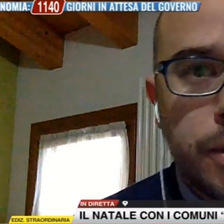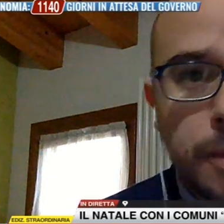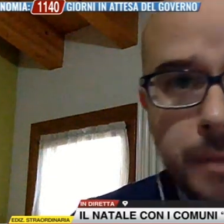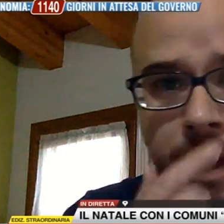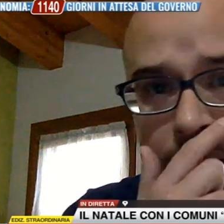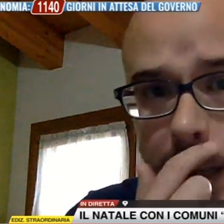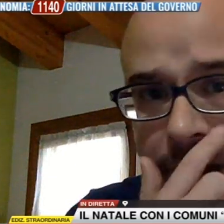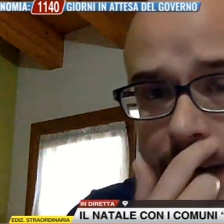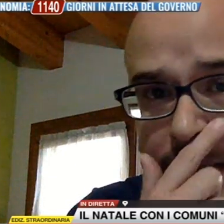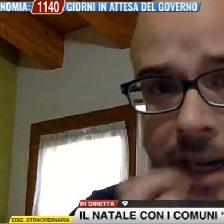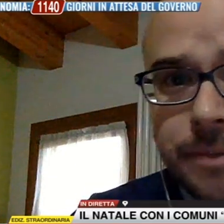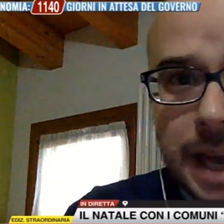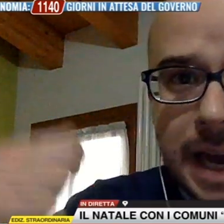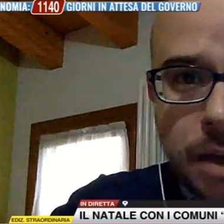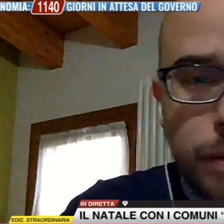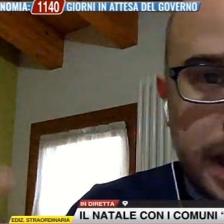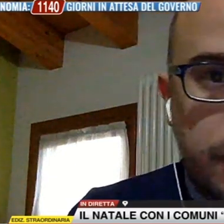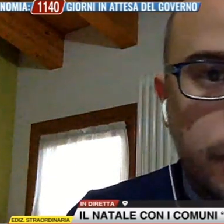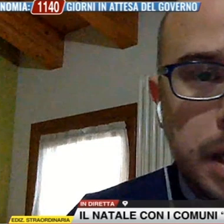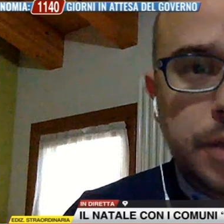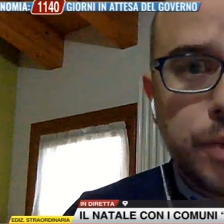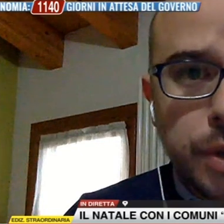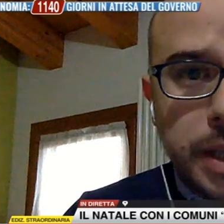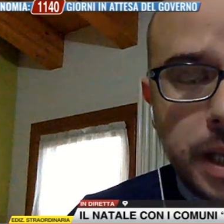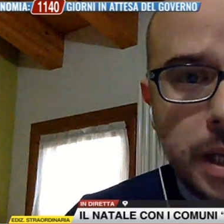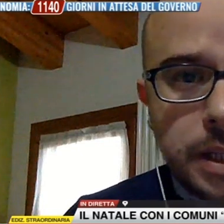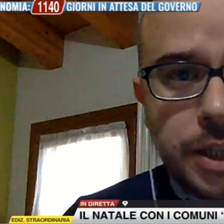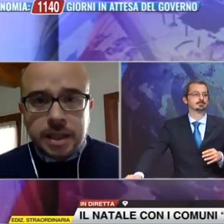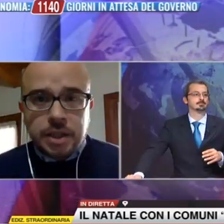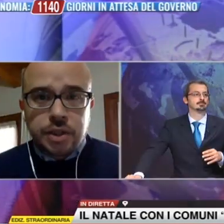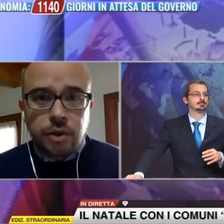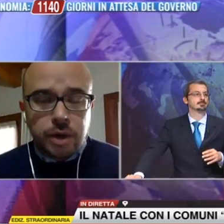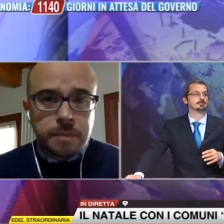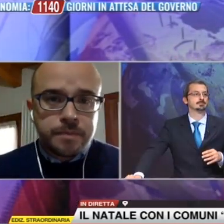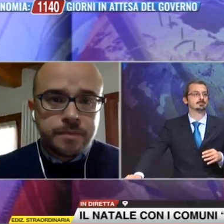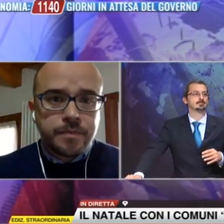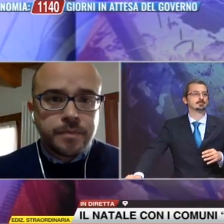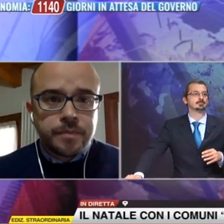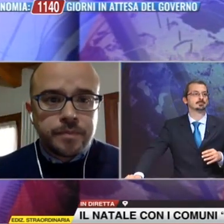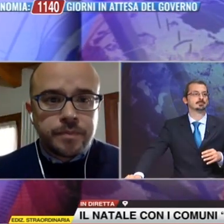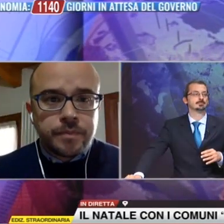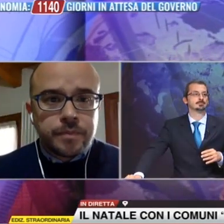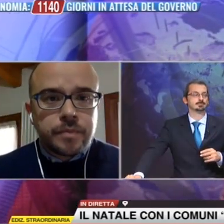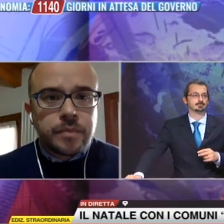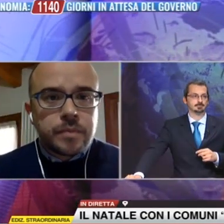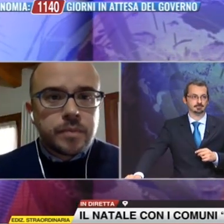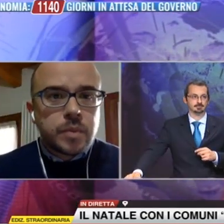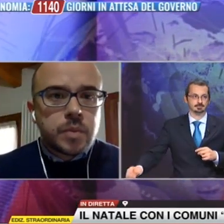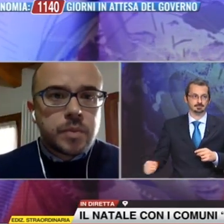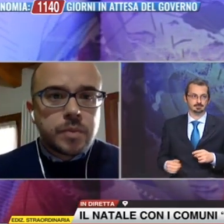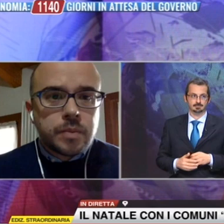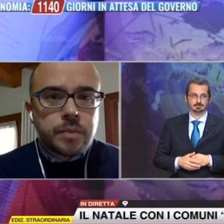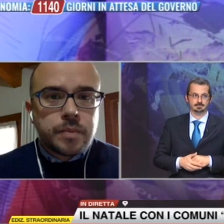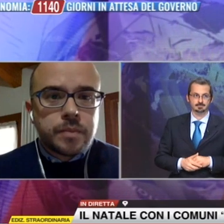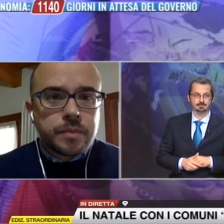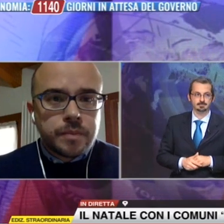contrario. Nel rinviare al governo l'assunzione di certe decisioni. Non capisco allora perché si lamenti anche Bornacini,